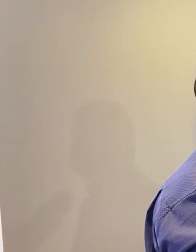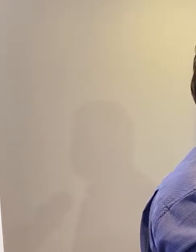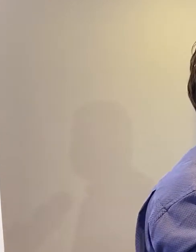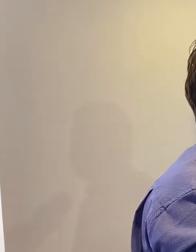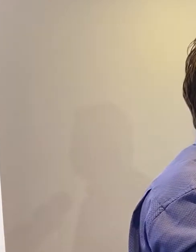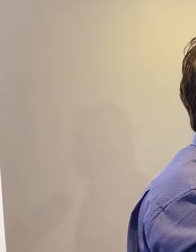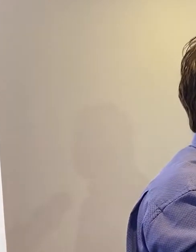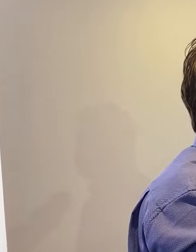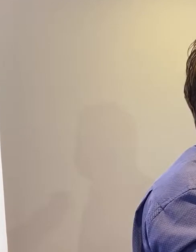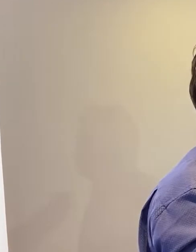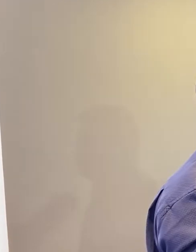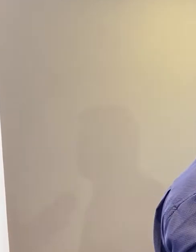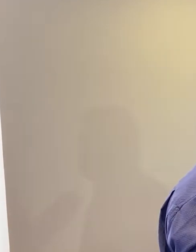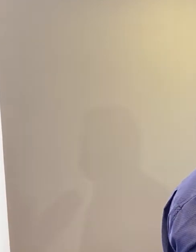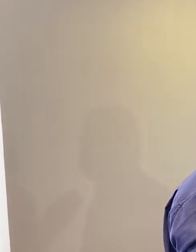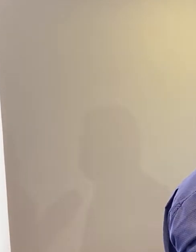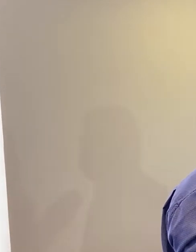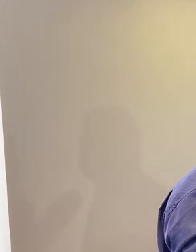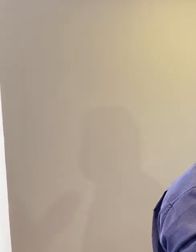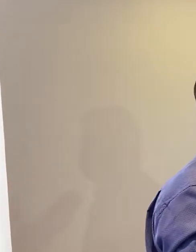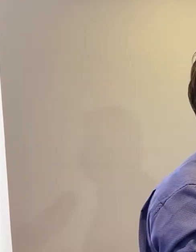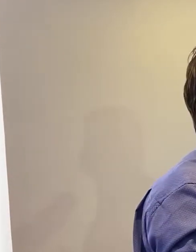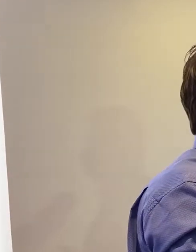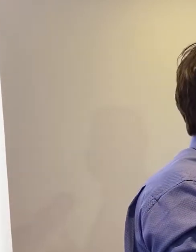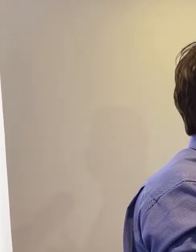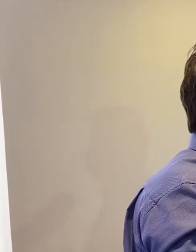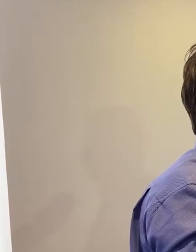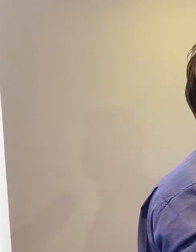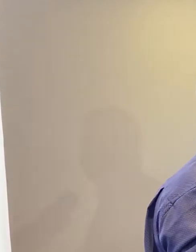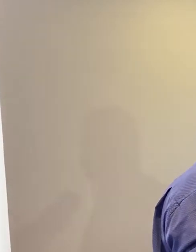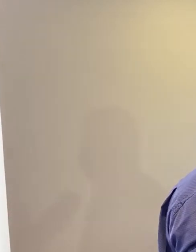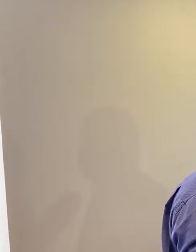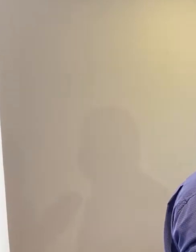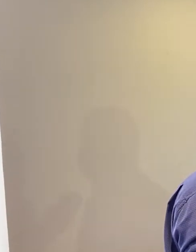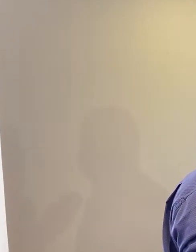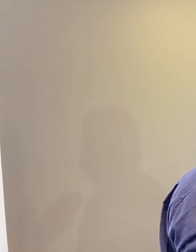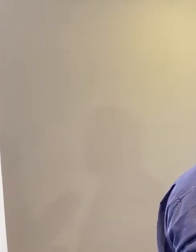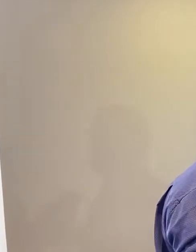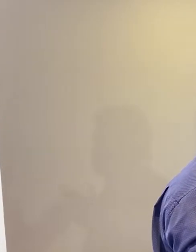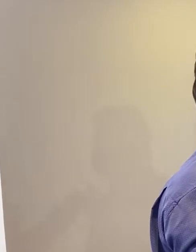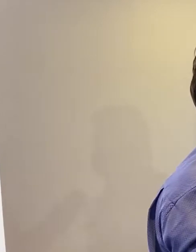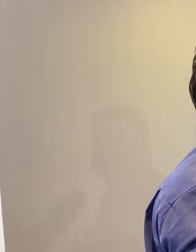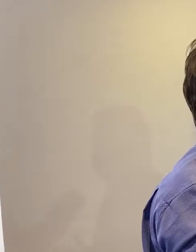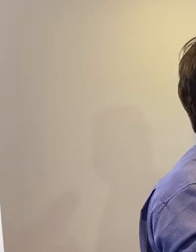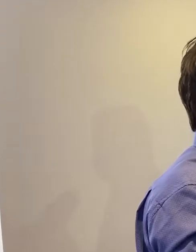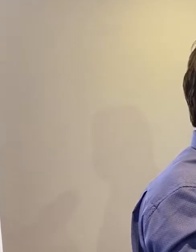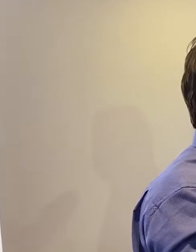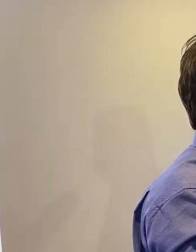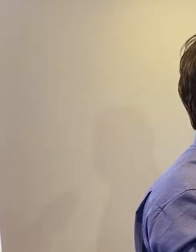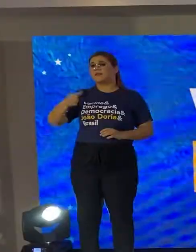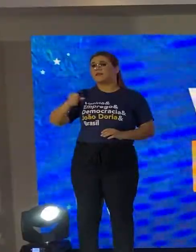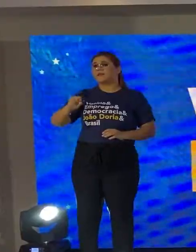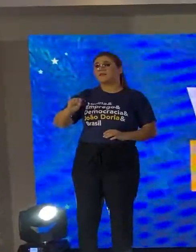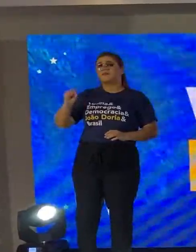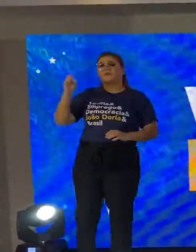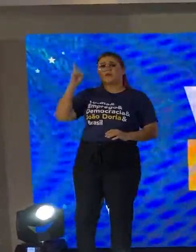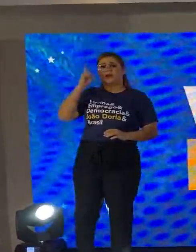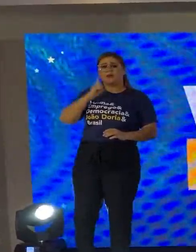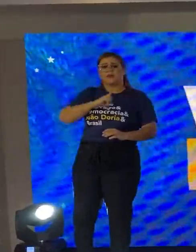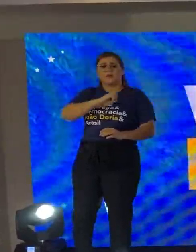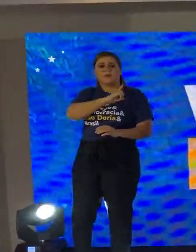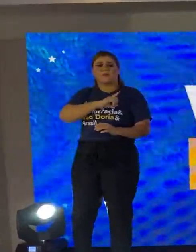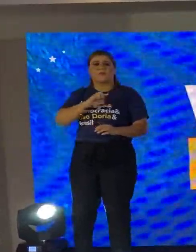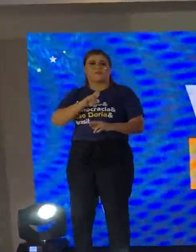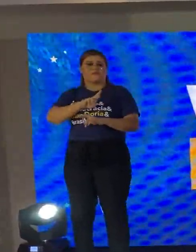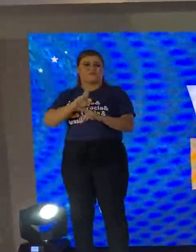Recebemos o convite e a gente teve essa oportunidade, até mesmo porque eu já tive de conversar também já com o